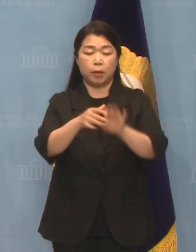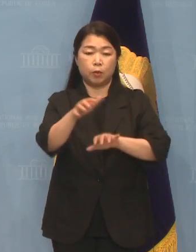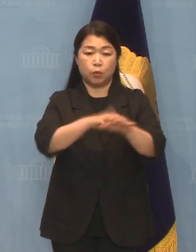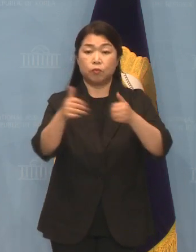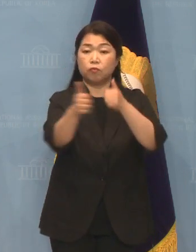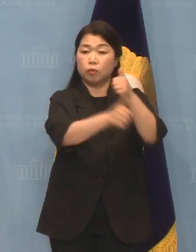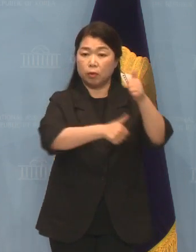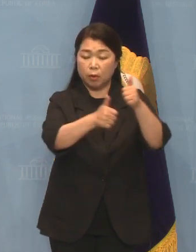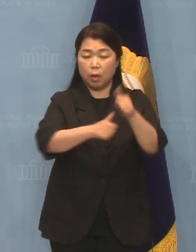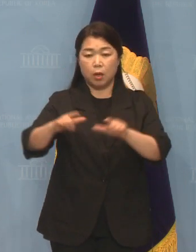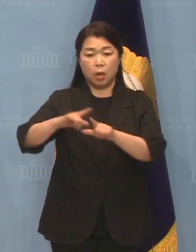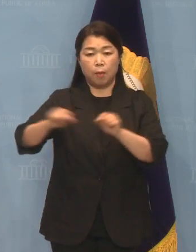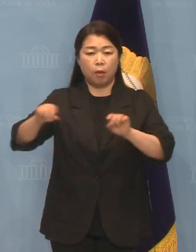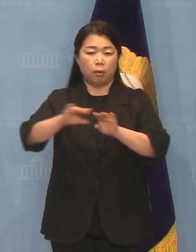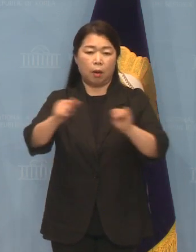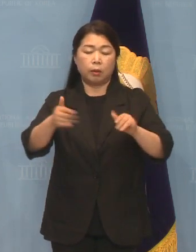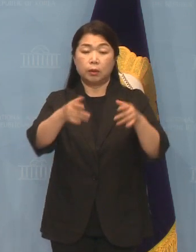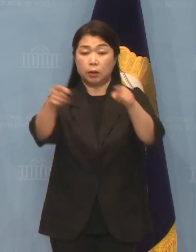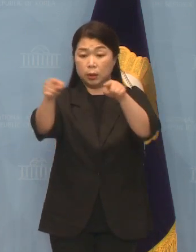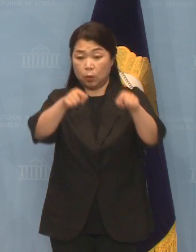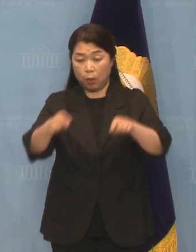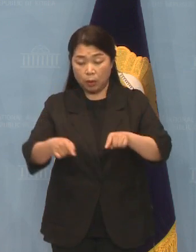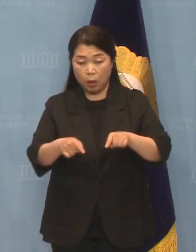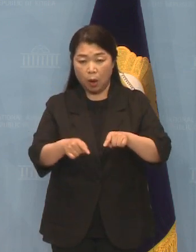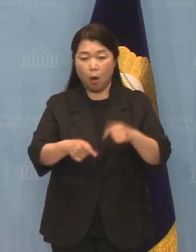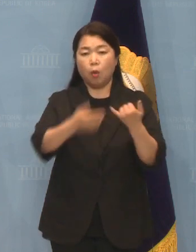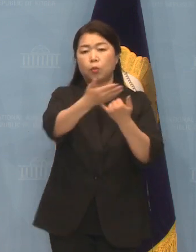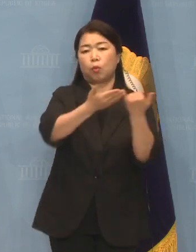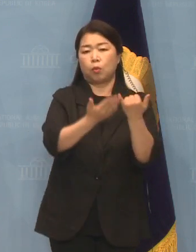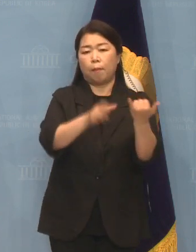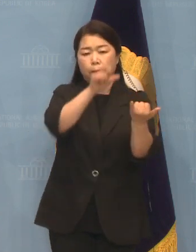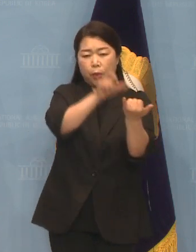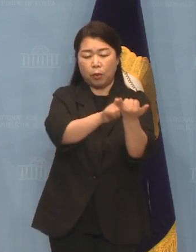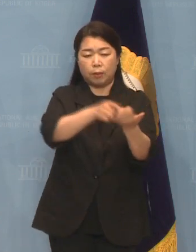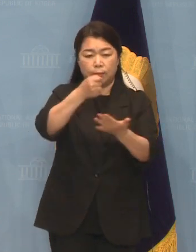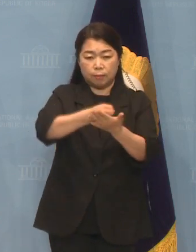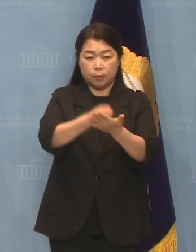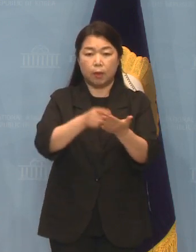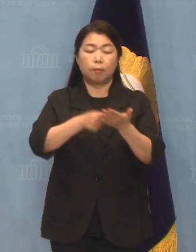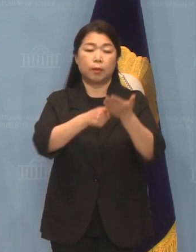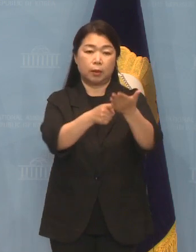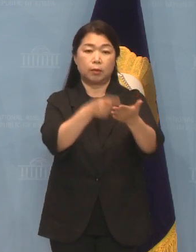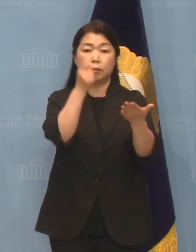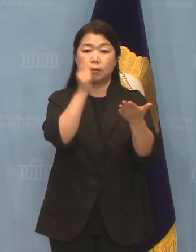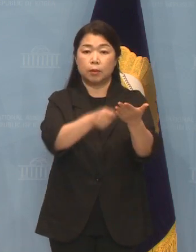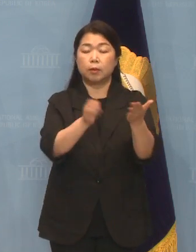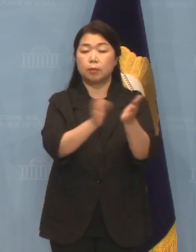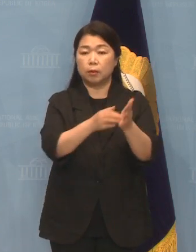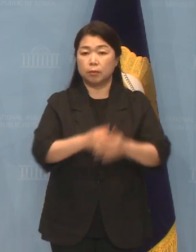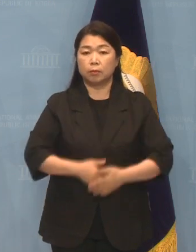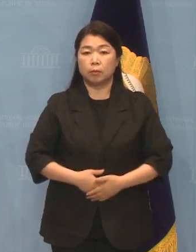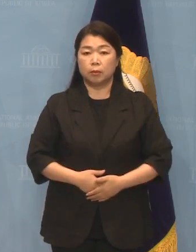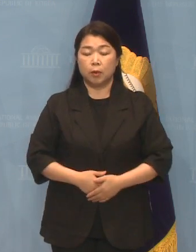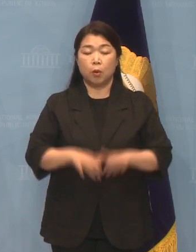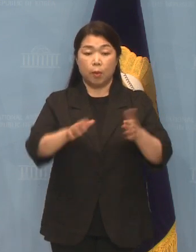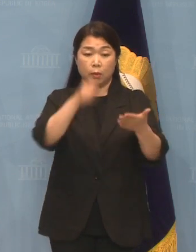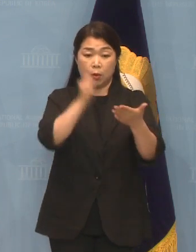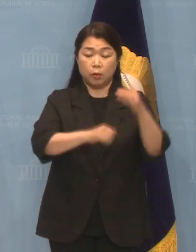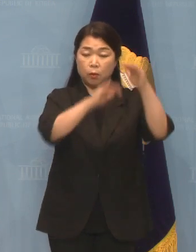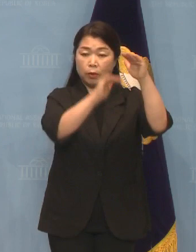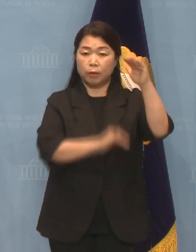조직위원회의 일본 영토 지도 내 독도 표기 규탄 결의안이 제출되었습니다. 아시는 바와 같이 이번